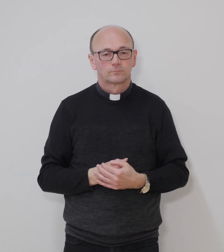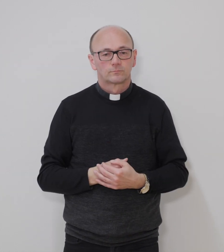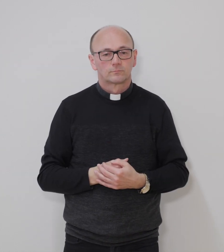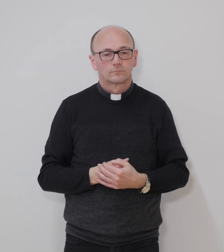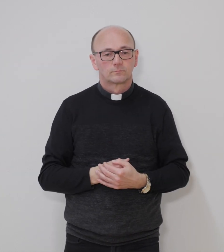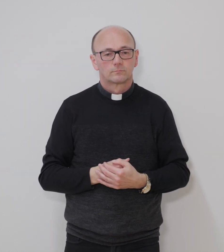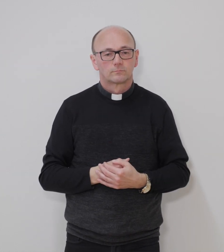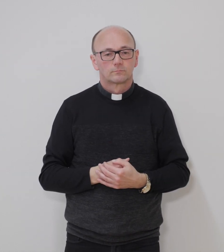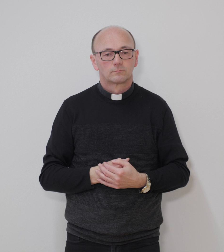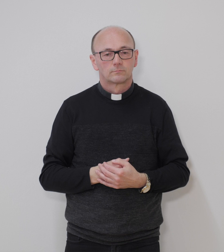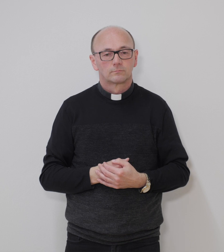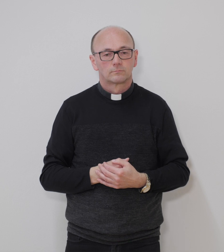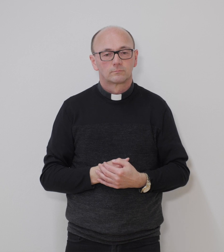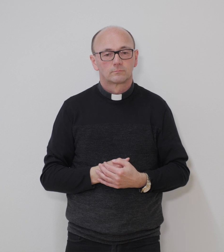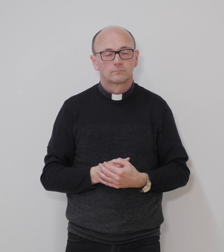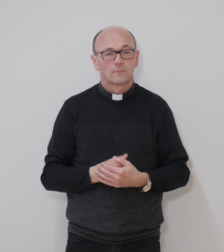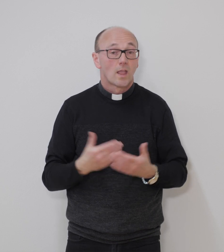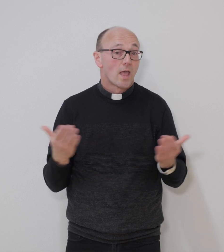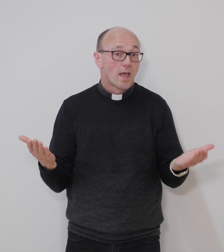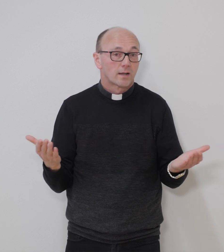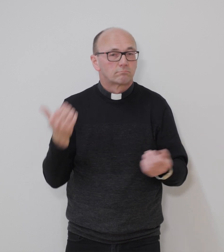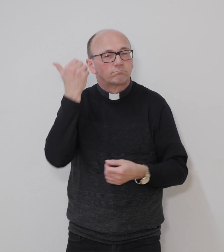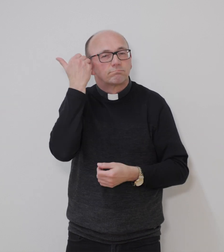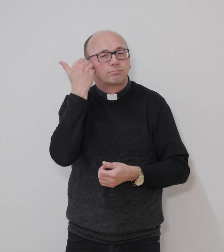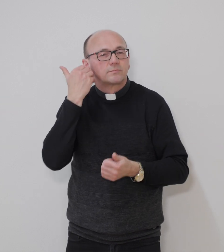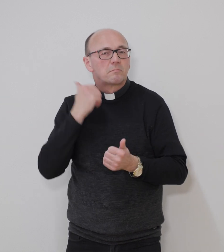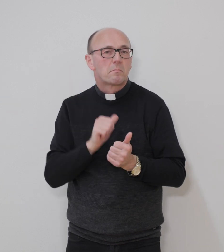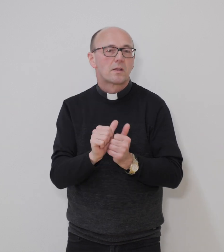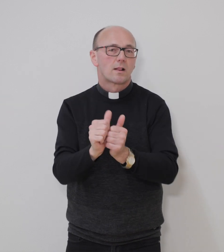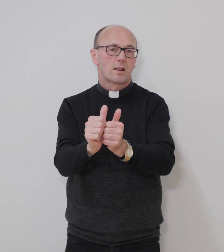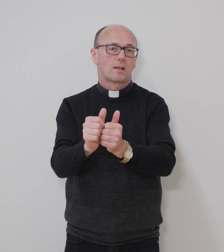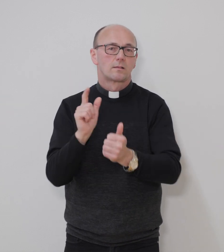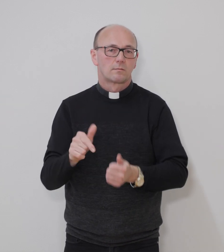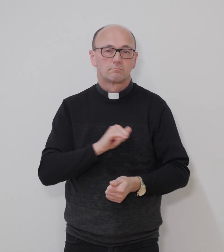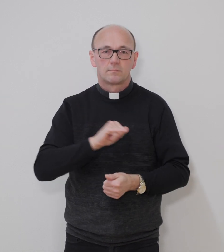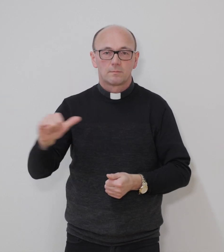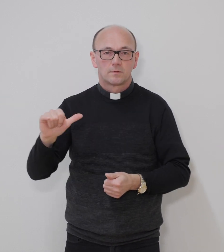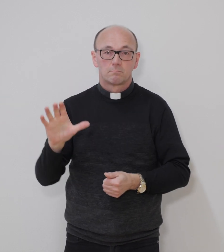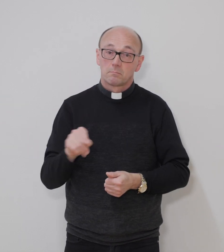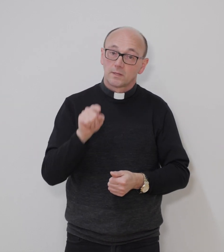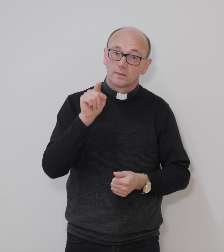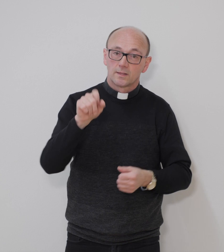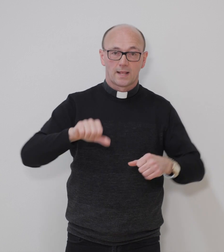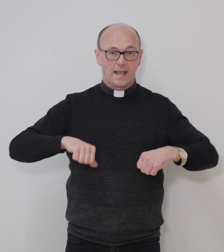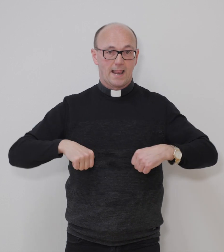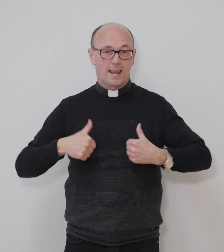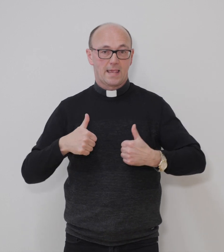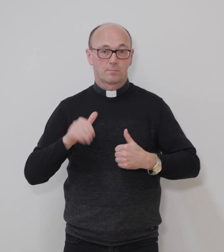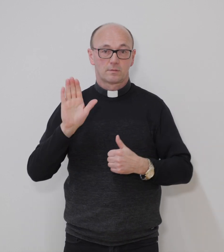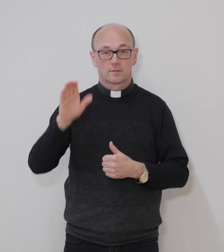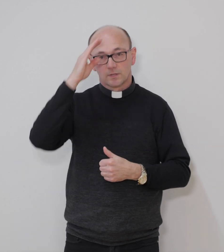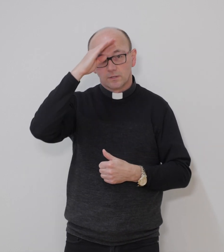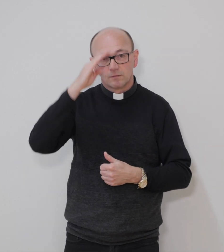O seht die Mutter voller Schmerzen, wie sie